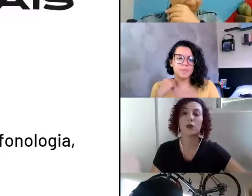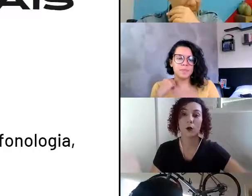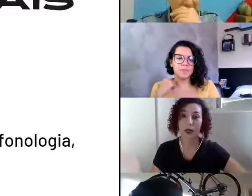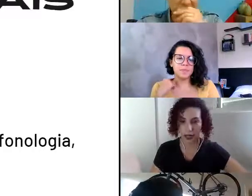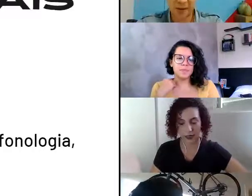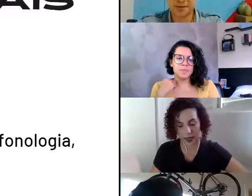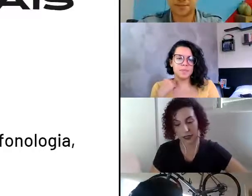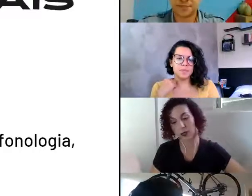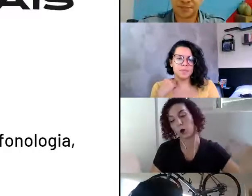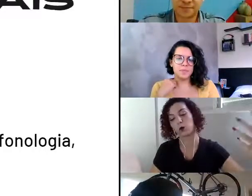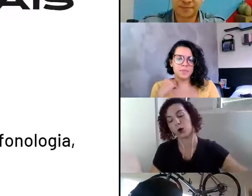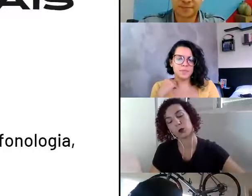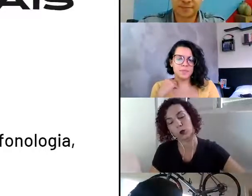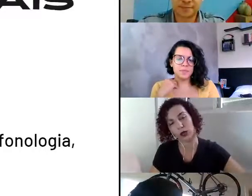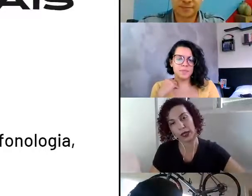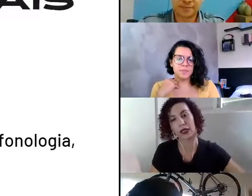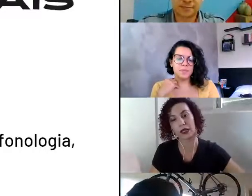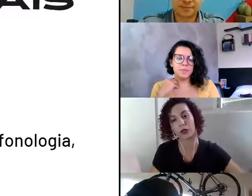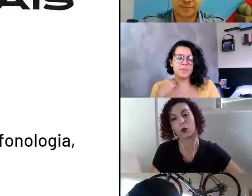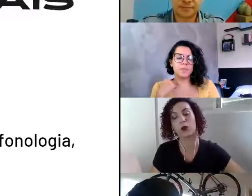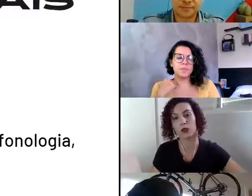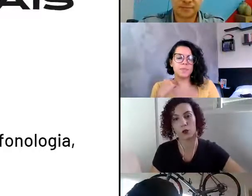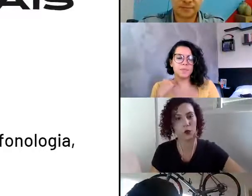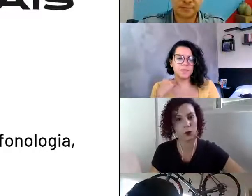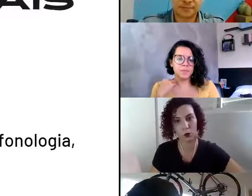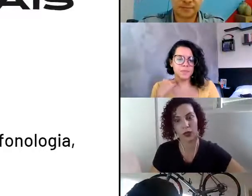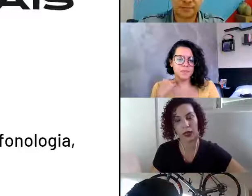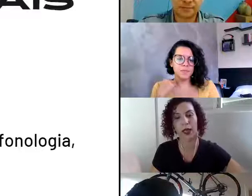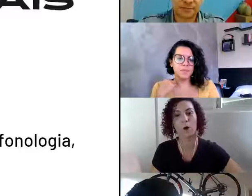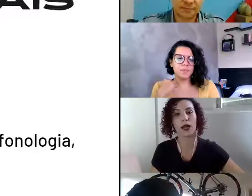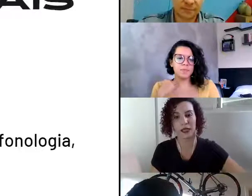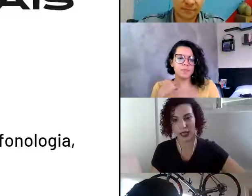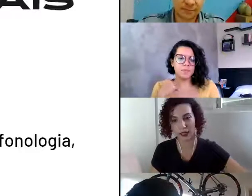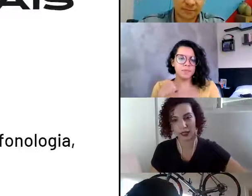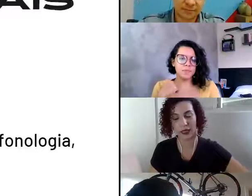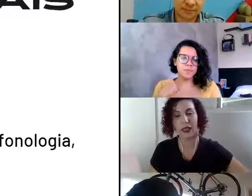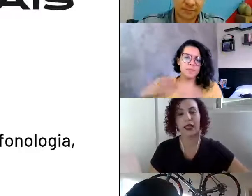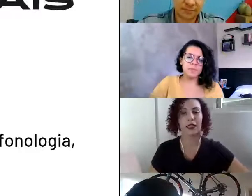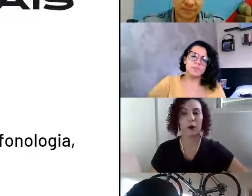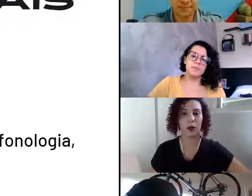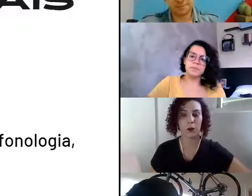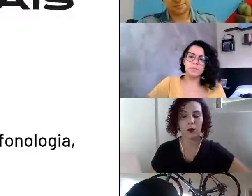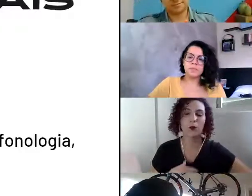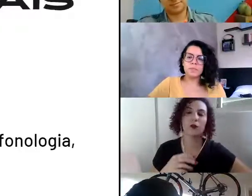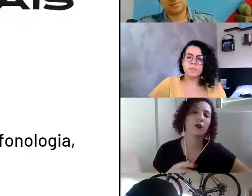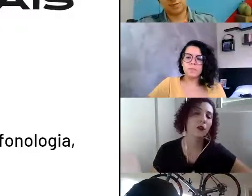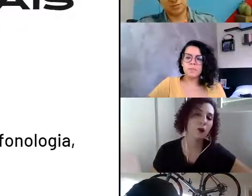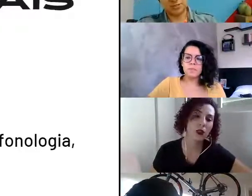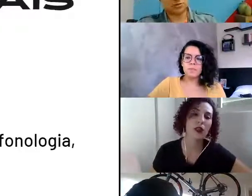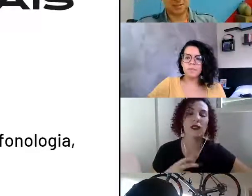as línguas orais, né? Assim como o nosso português, ela tem toda a sua estrutura, ela é organizada, então ela